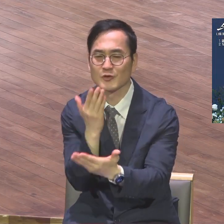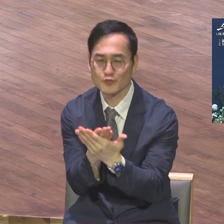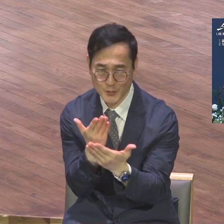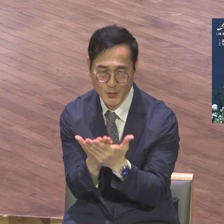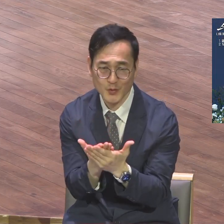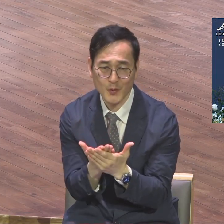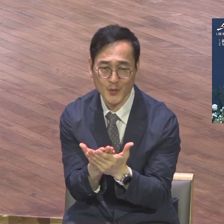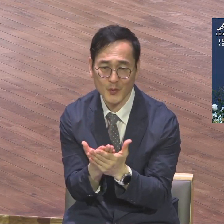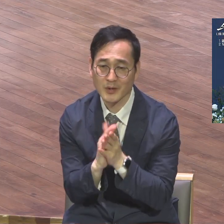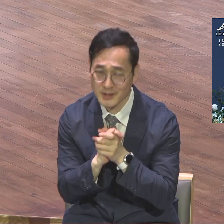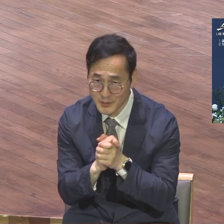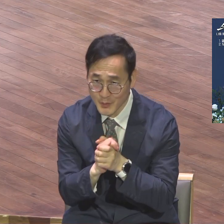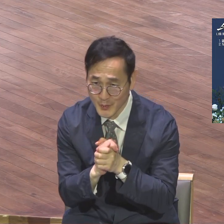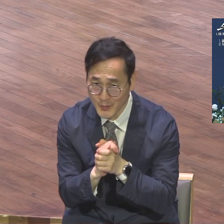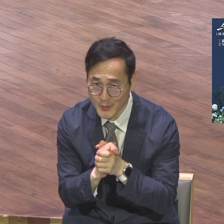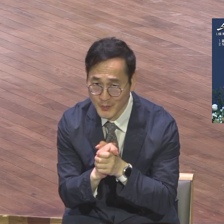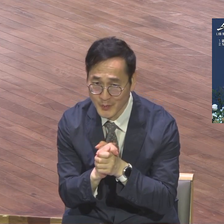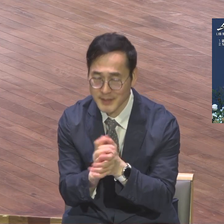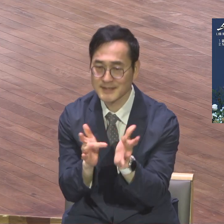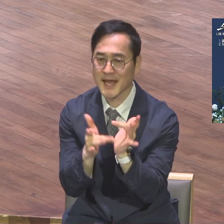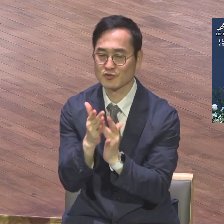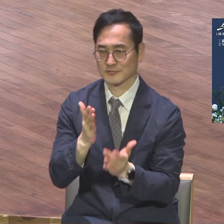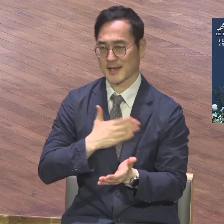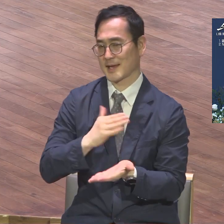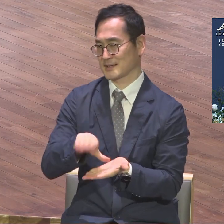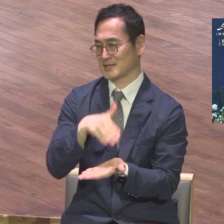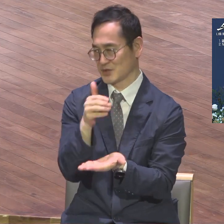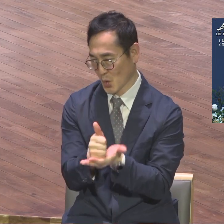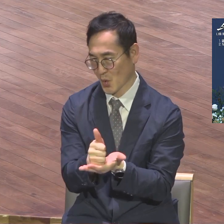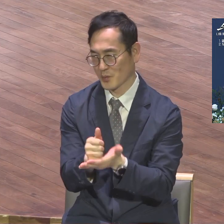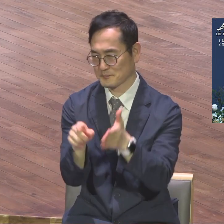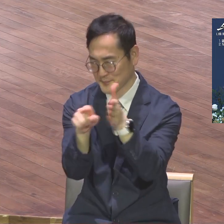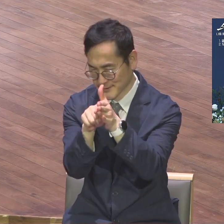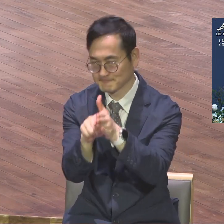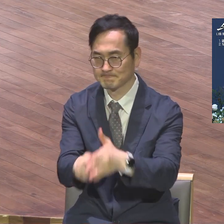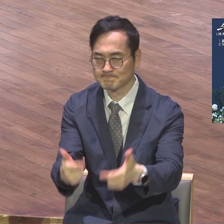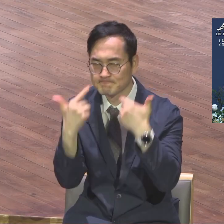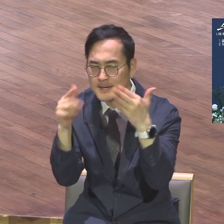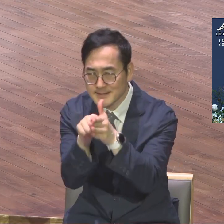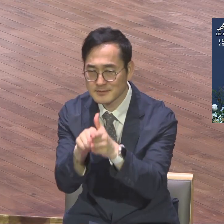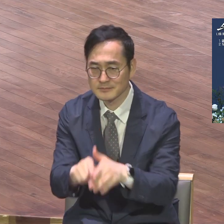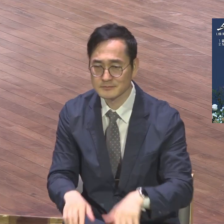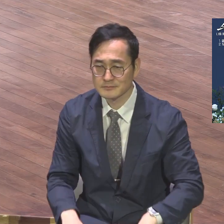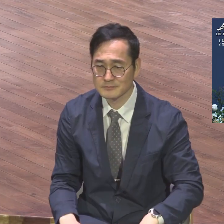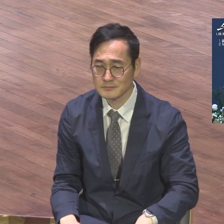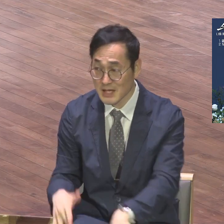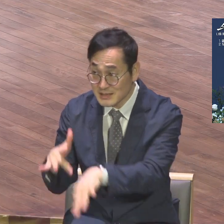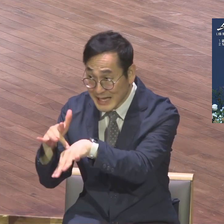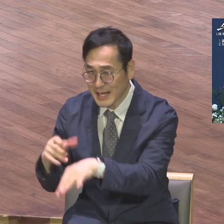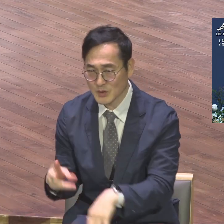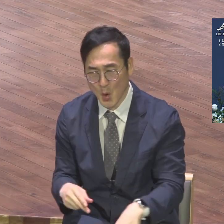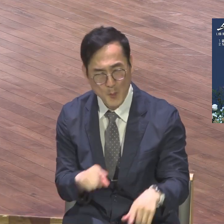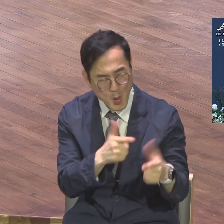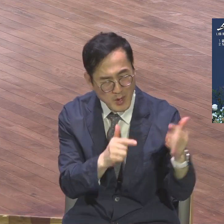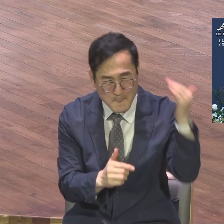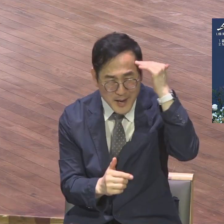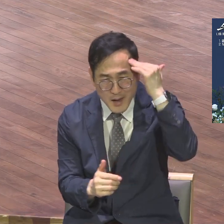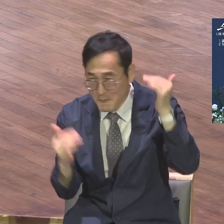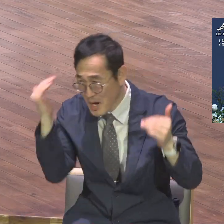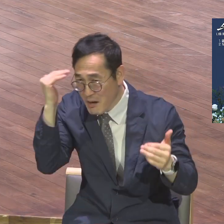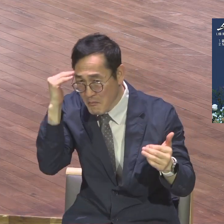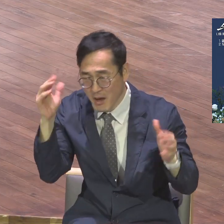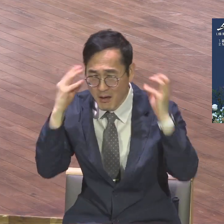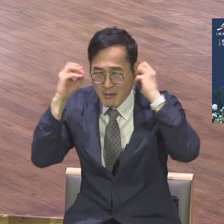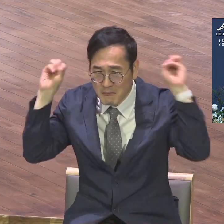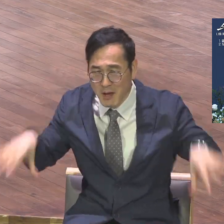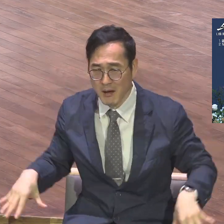예수님은 나의 그리스도. 아멘. 이런 믿음 확신 가지고 사단이 뿌리는 가라지 이런 것들을 넘어가지 말고 복음 딱